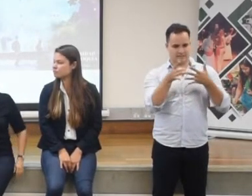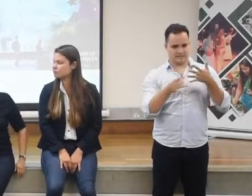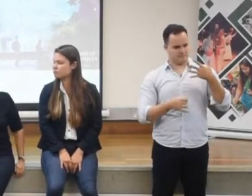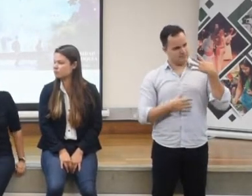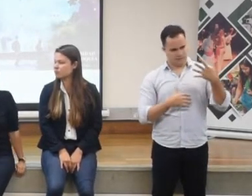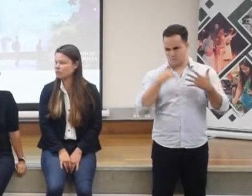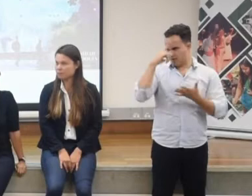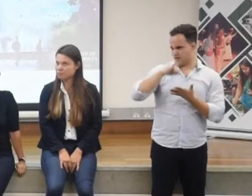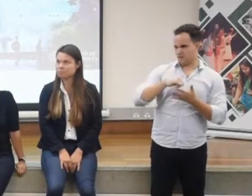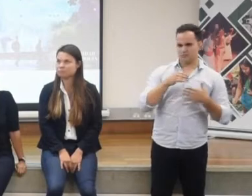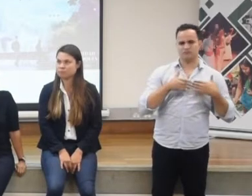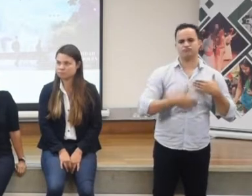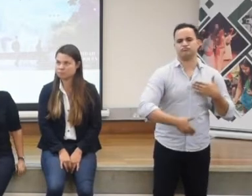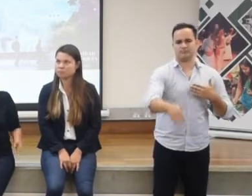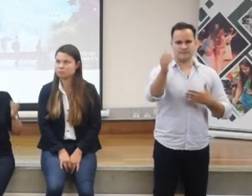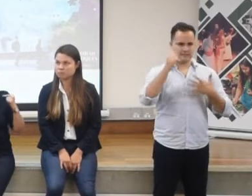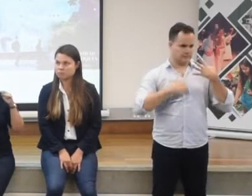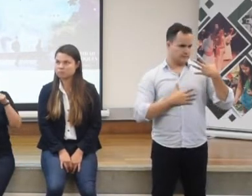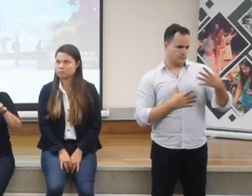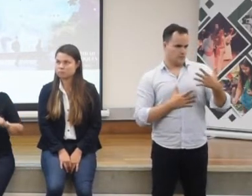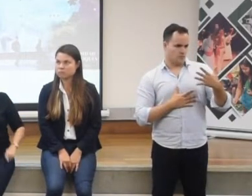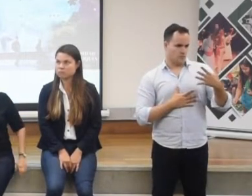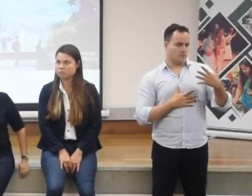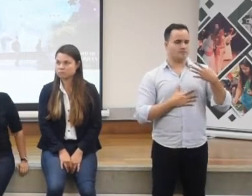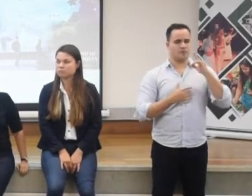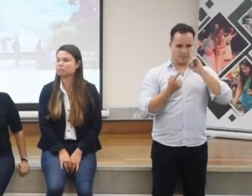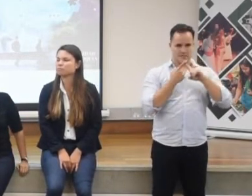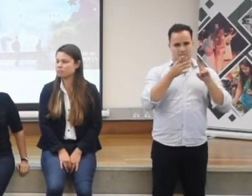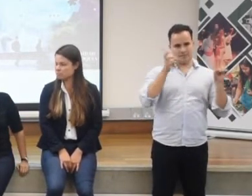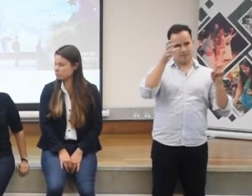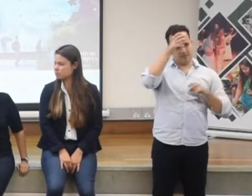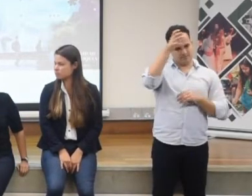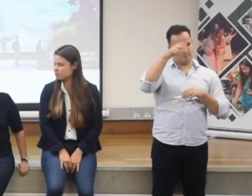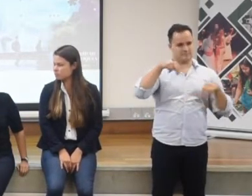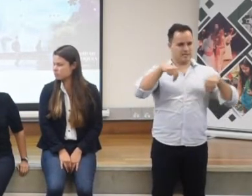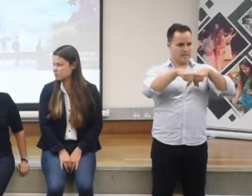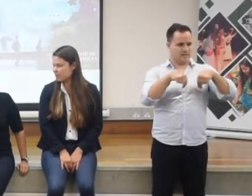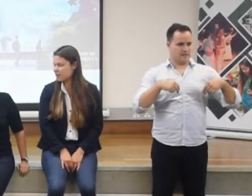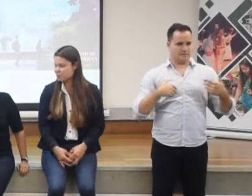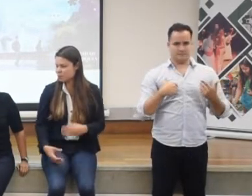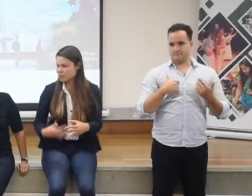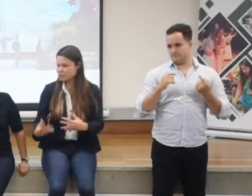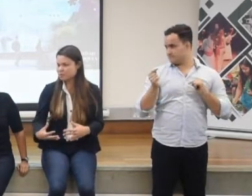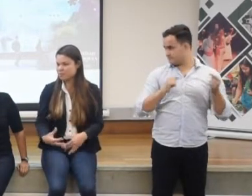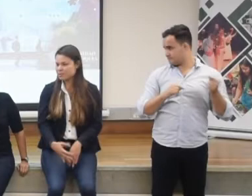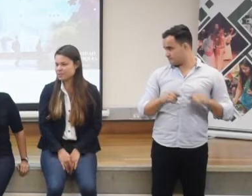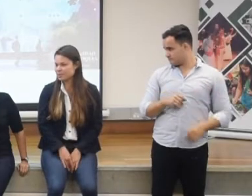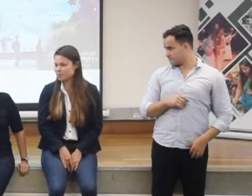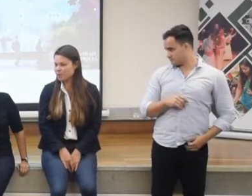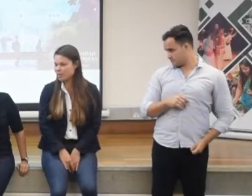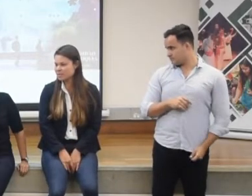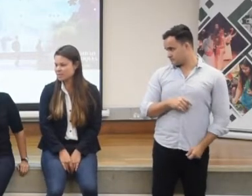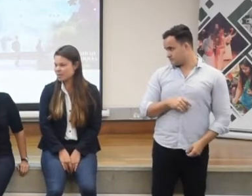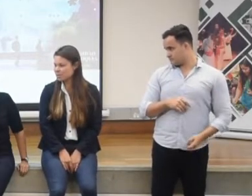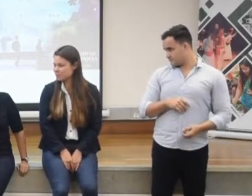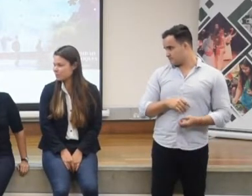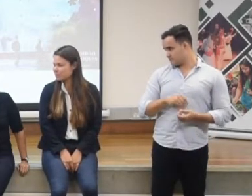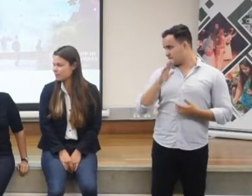son las que vamos a tener respecto a discusión del concepto de equidad. Ya miramos cómo hacemos la presentación